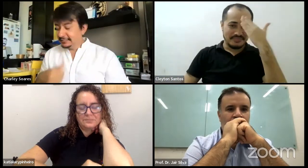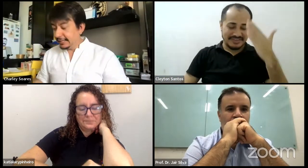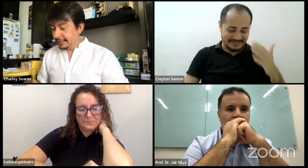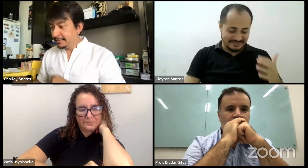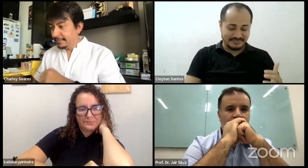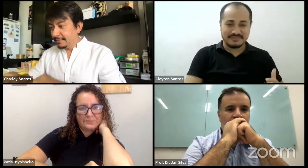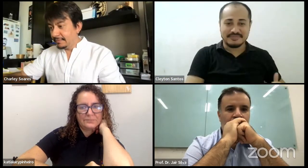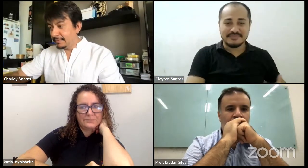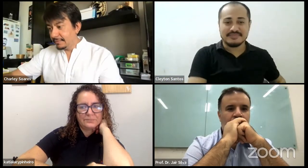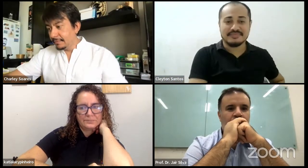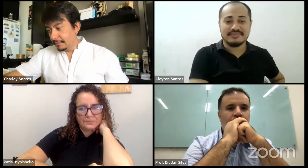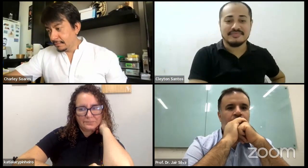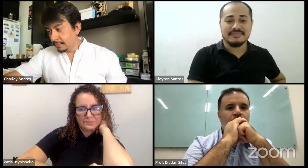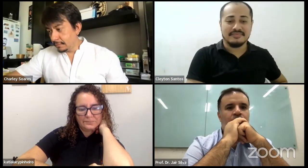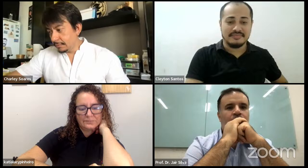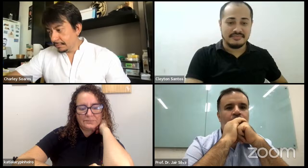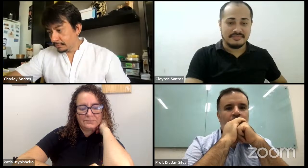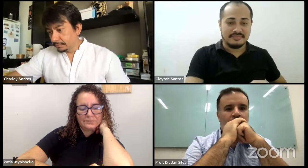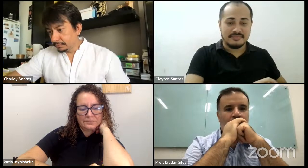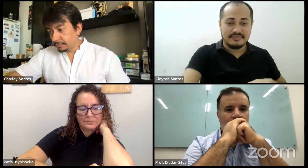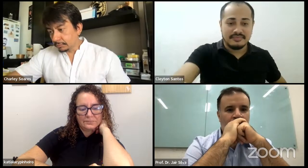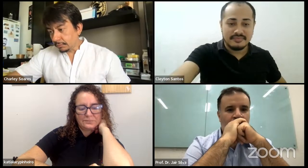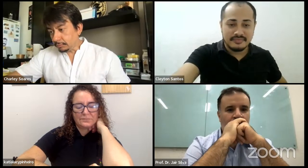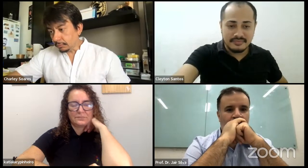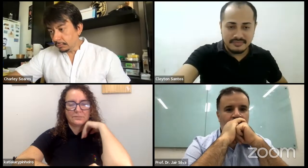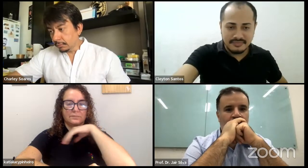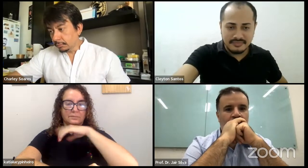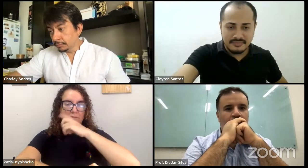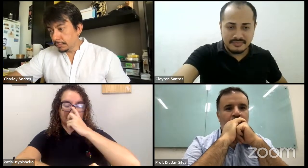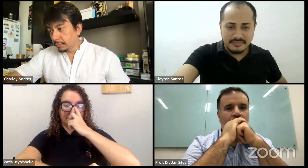pesquisa. Então, meus parabéns.